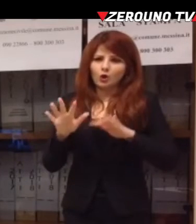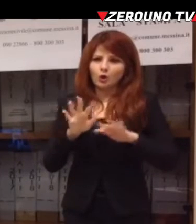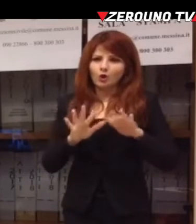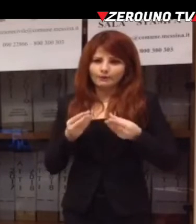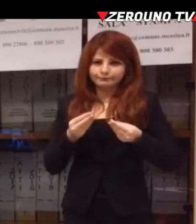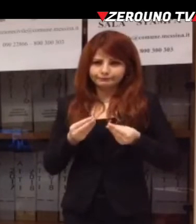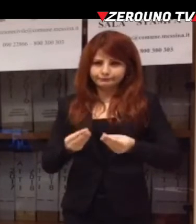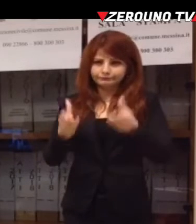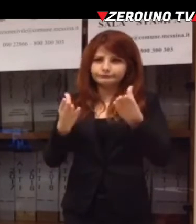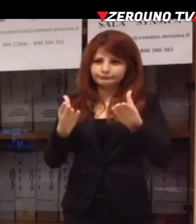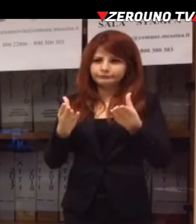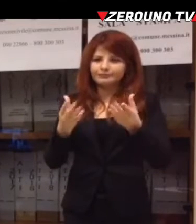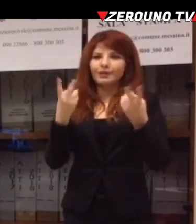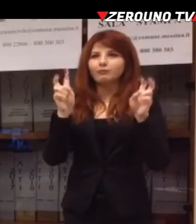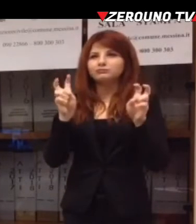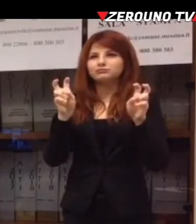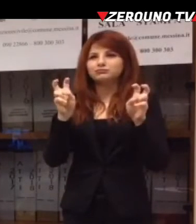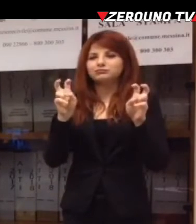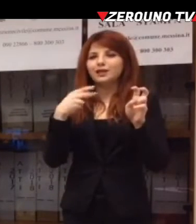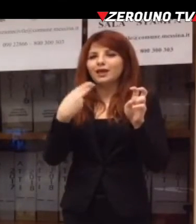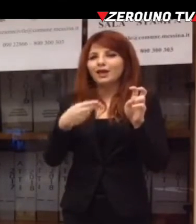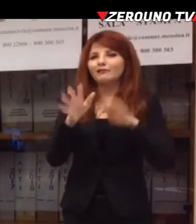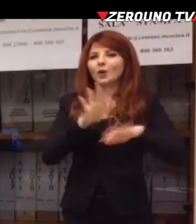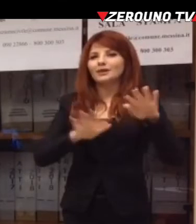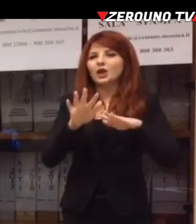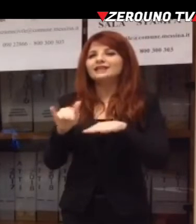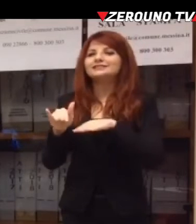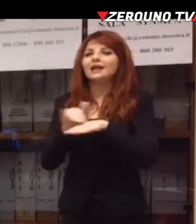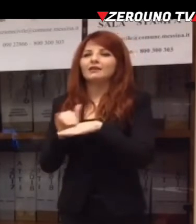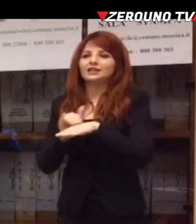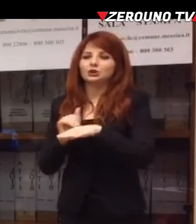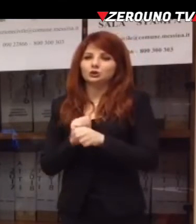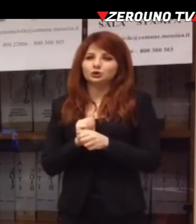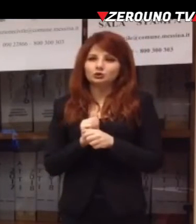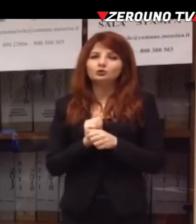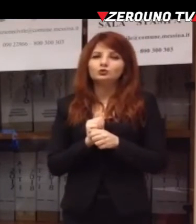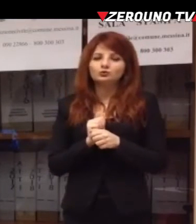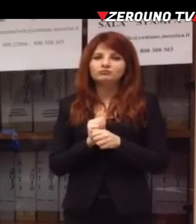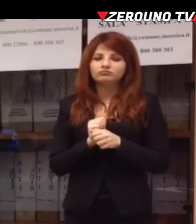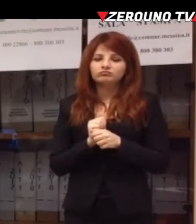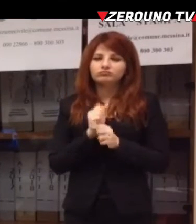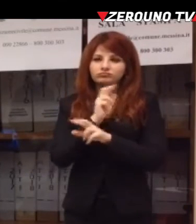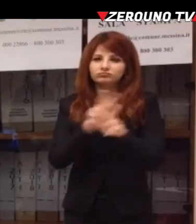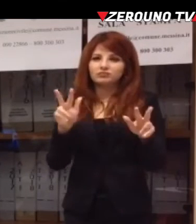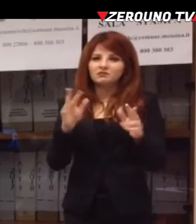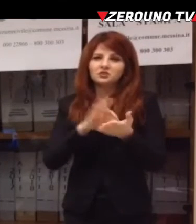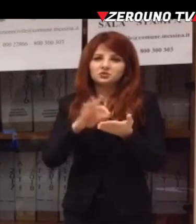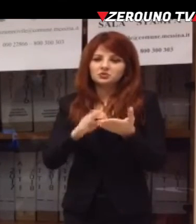metterà in condizione di sapere preventivamente quando riprenderemo a